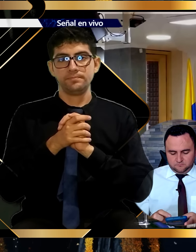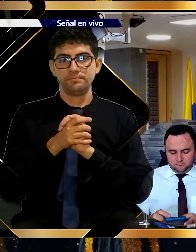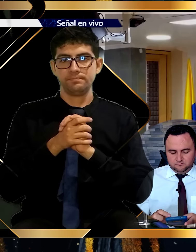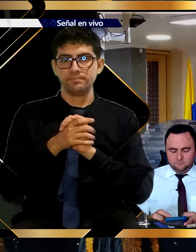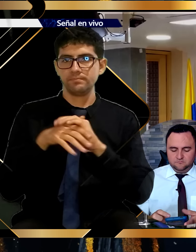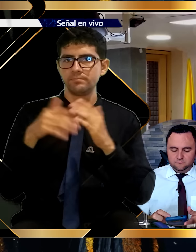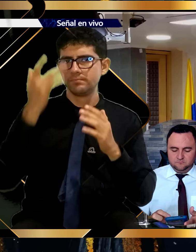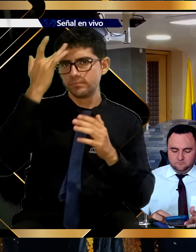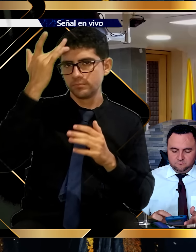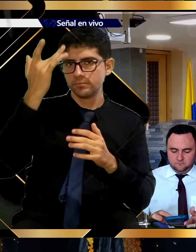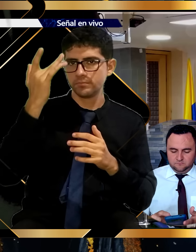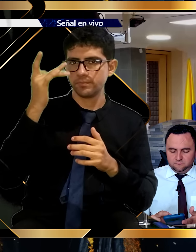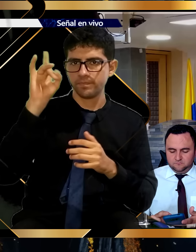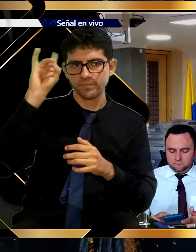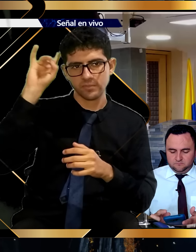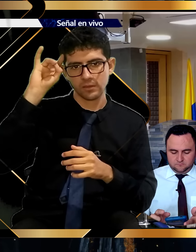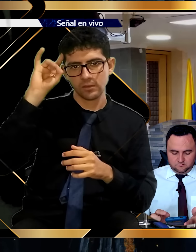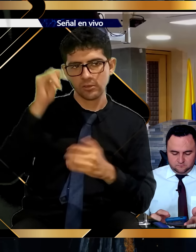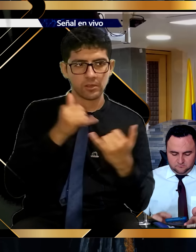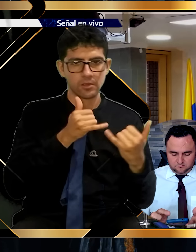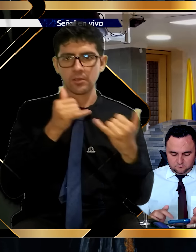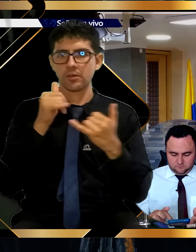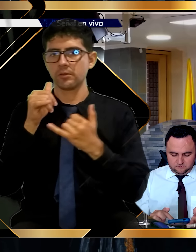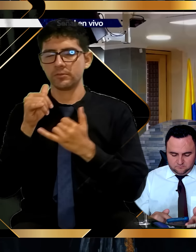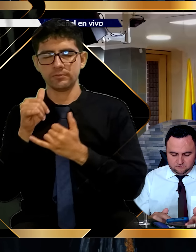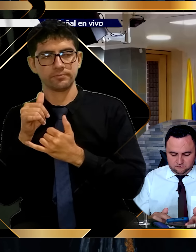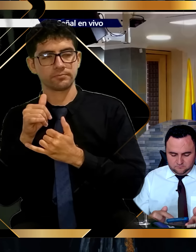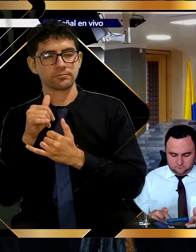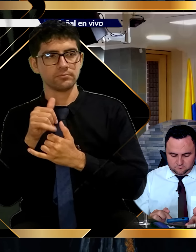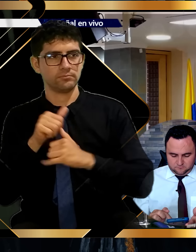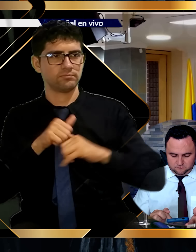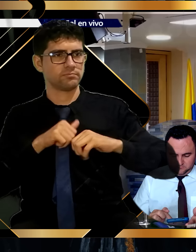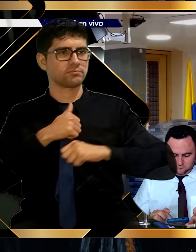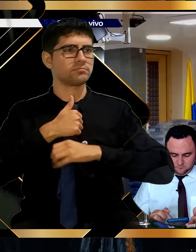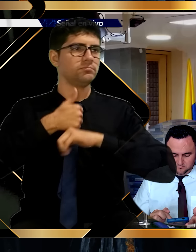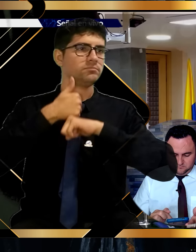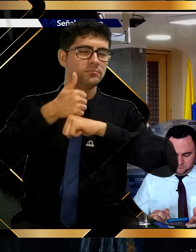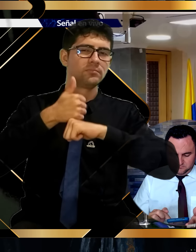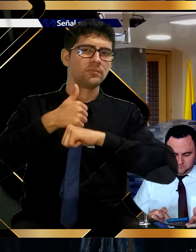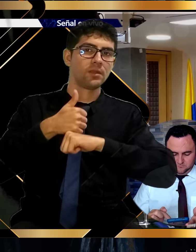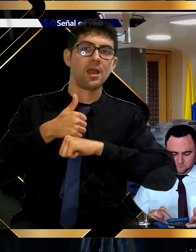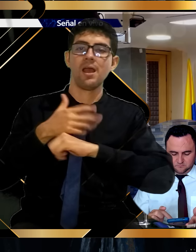¿Sabe qué es? La iglesia. La iglesia llena del Espíritu Santo.